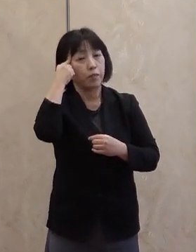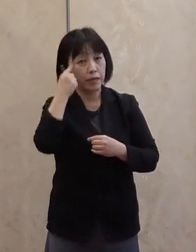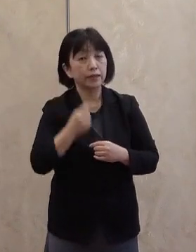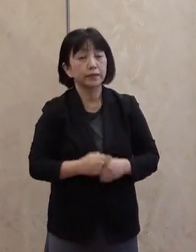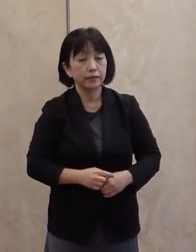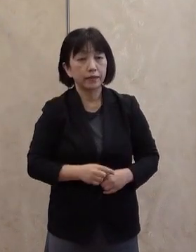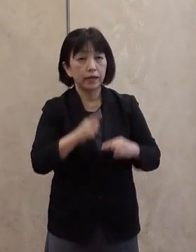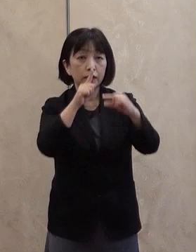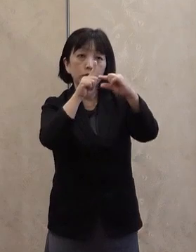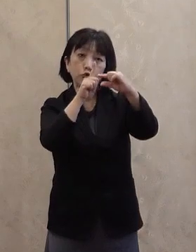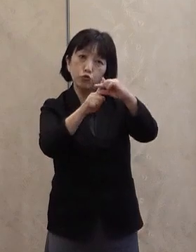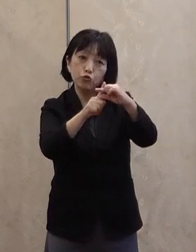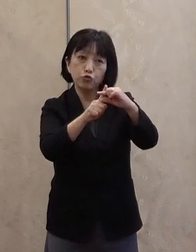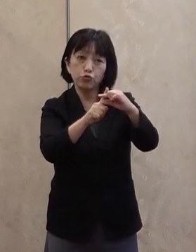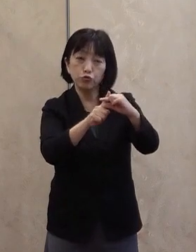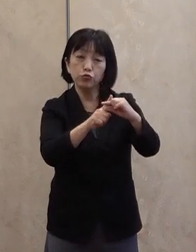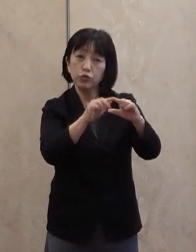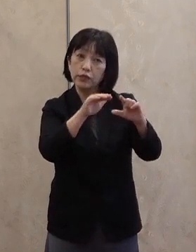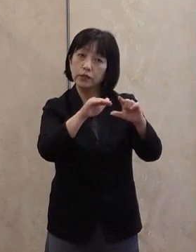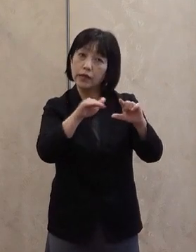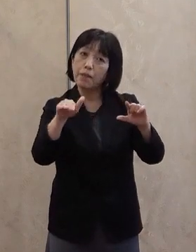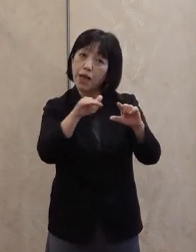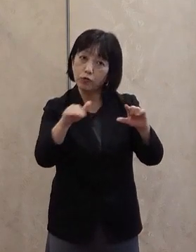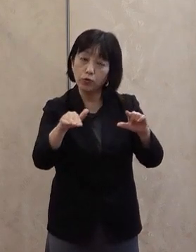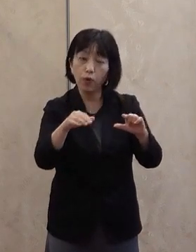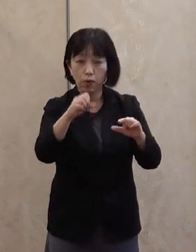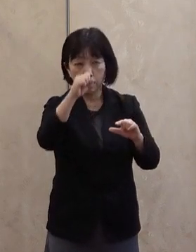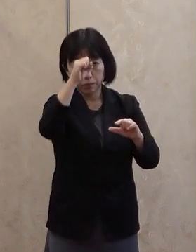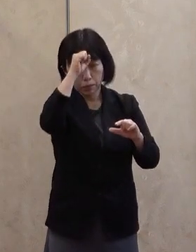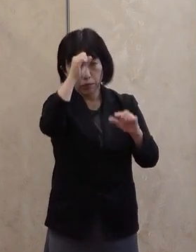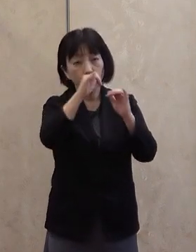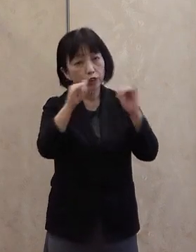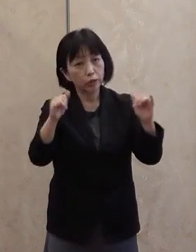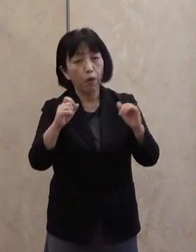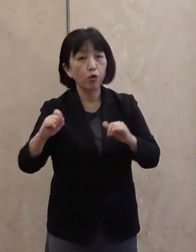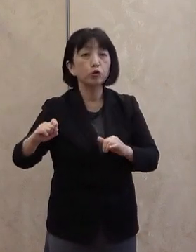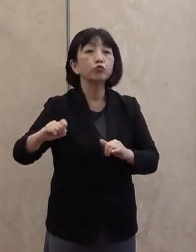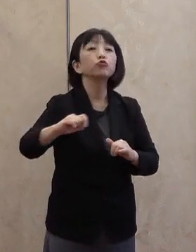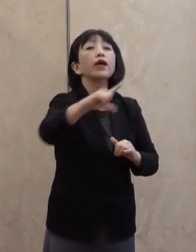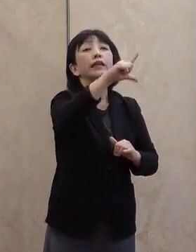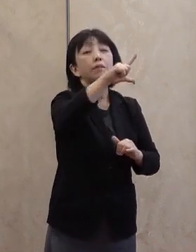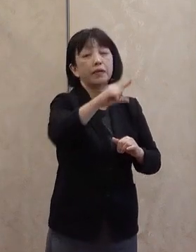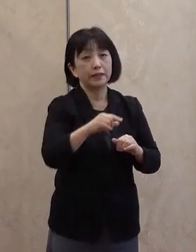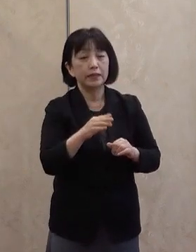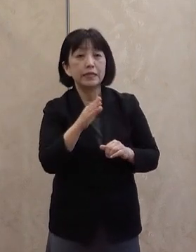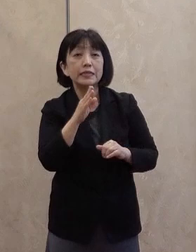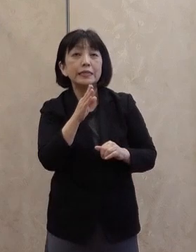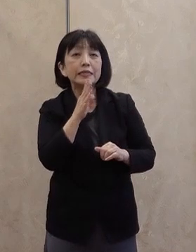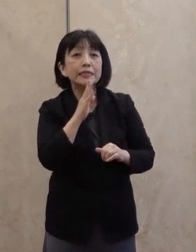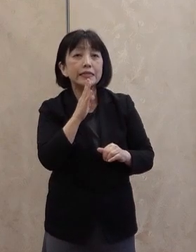中等症についても、増えてきているという状況で、現在は運用率、実質の運用率、